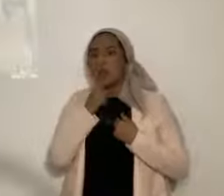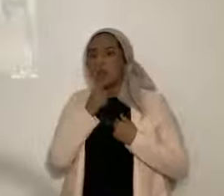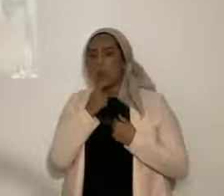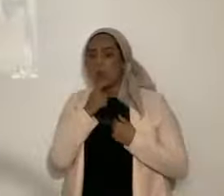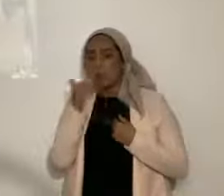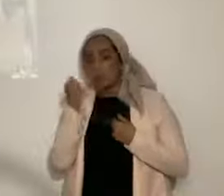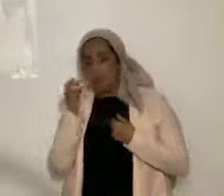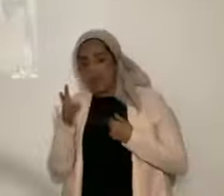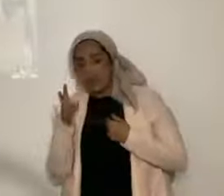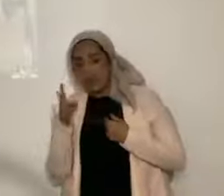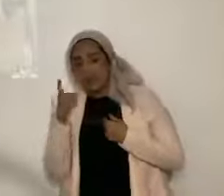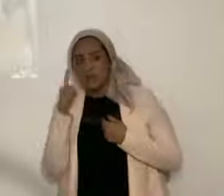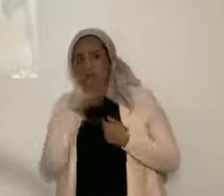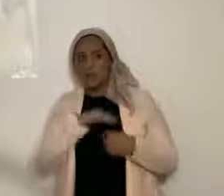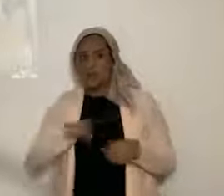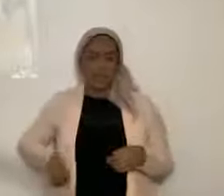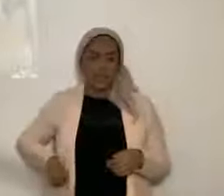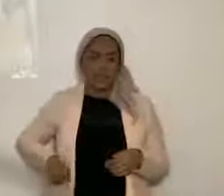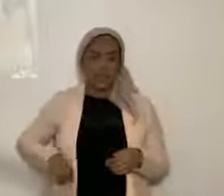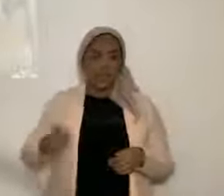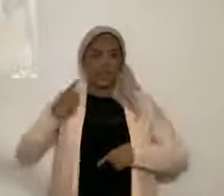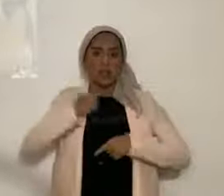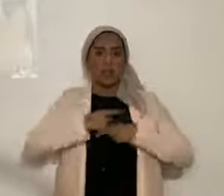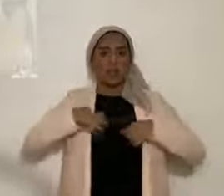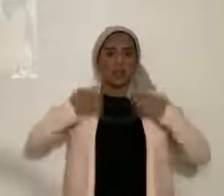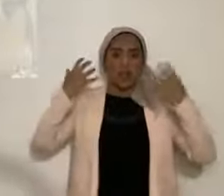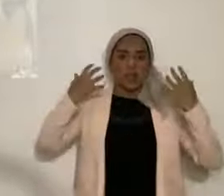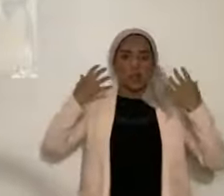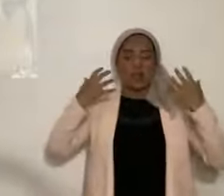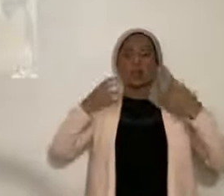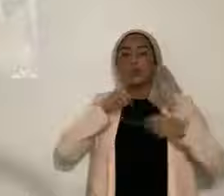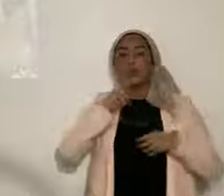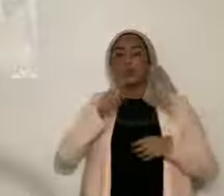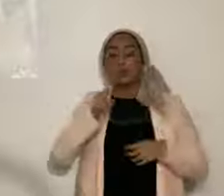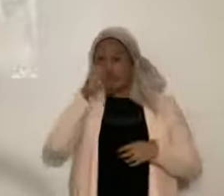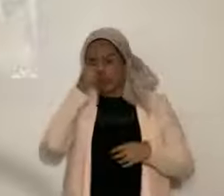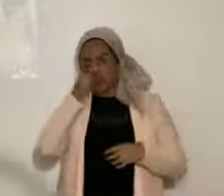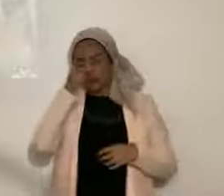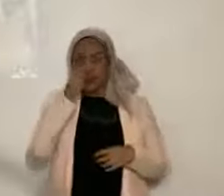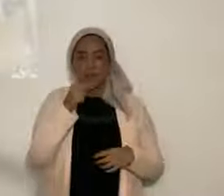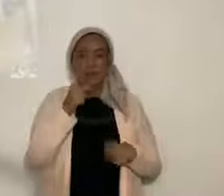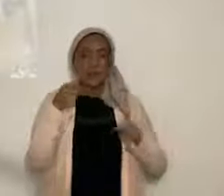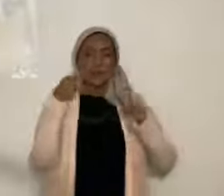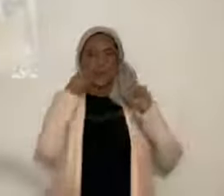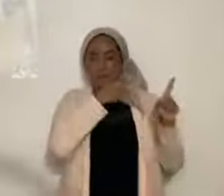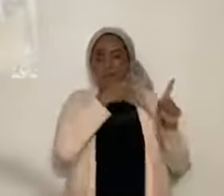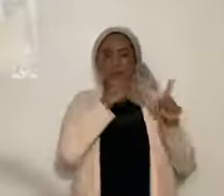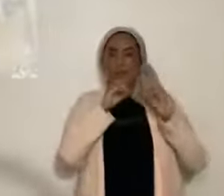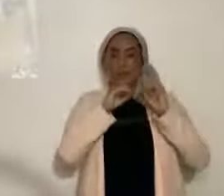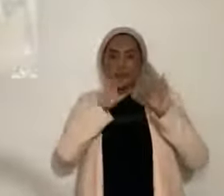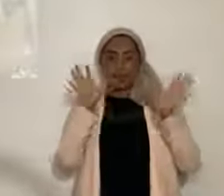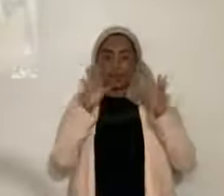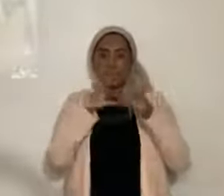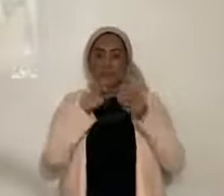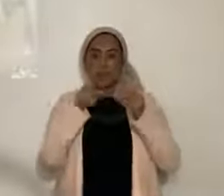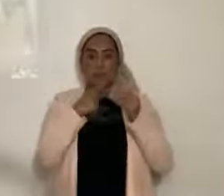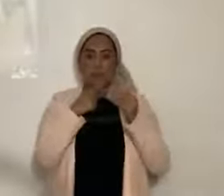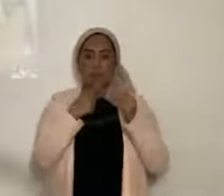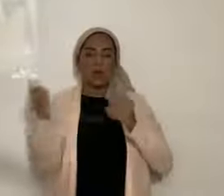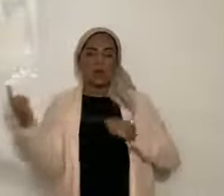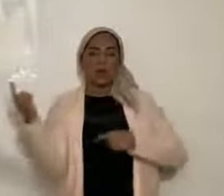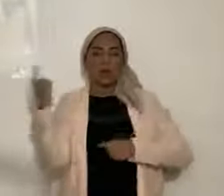Yahshua, el antimashiach, el día de la ira. En el original griego apunta claramente que se refiere al